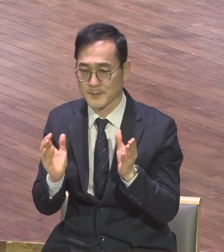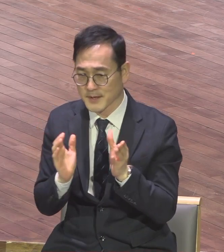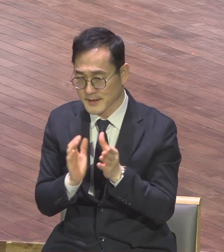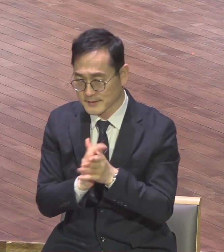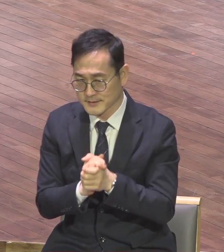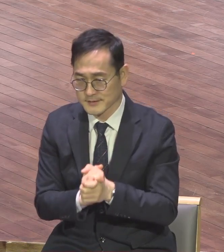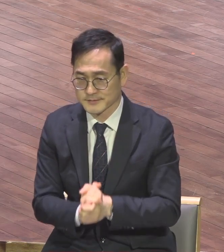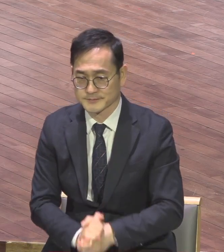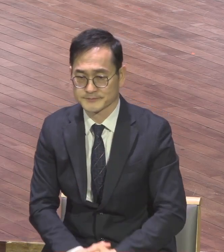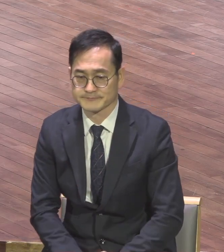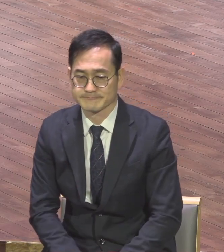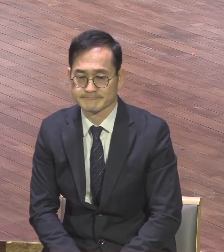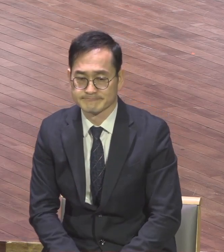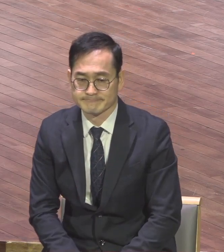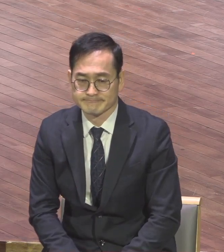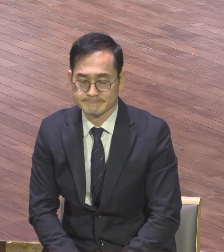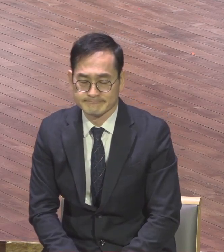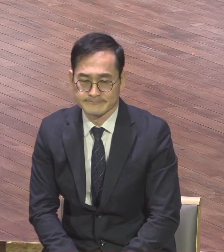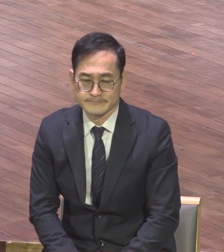아멘.